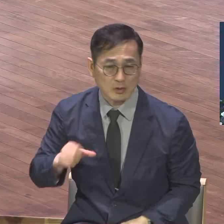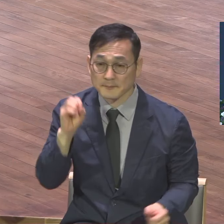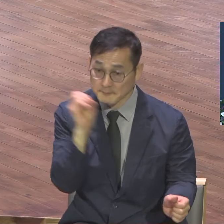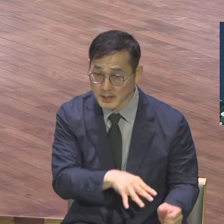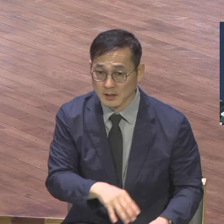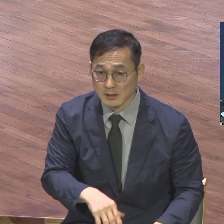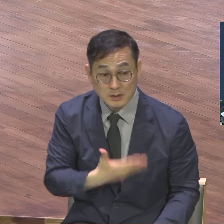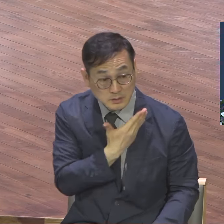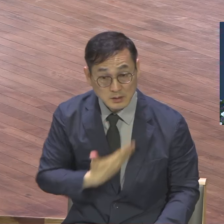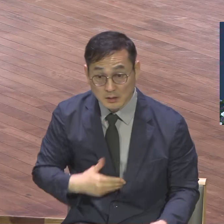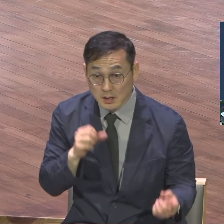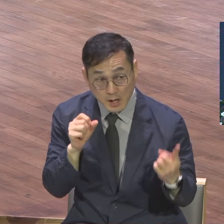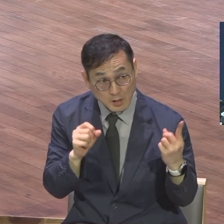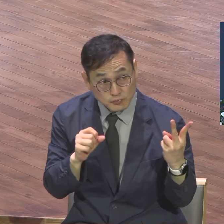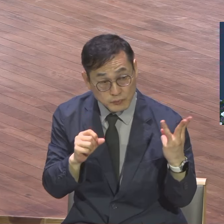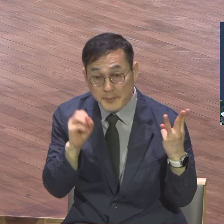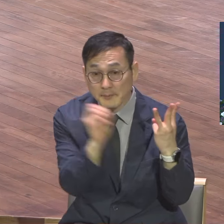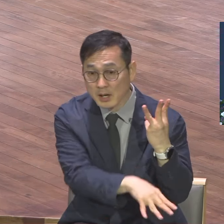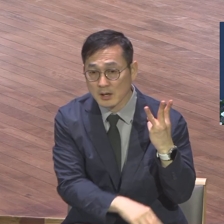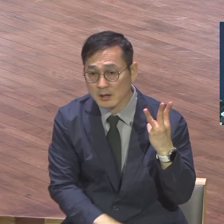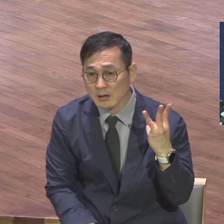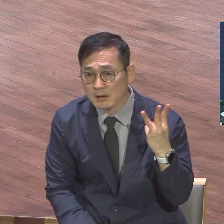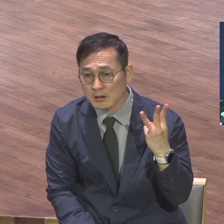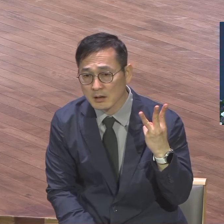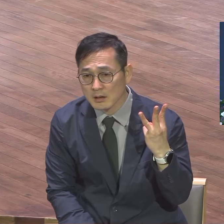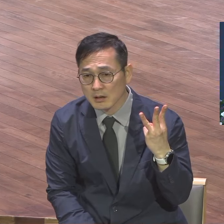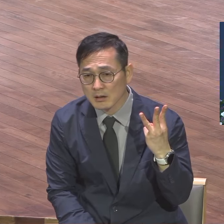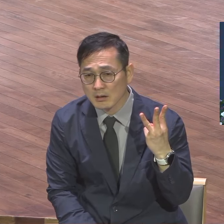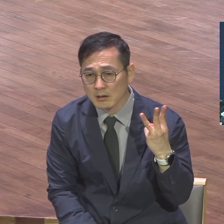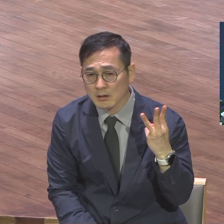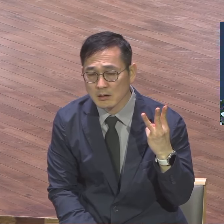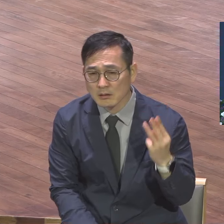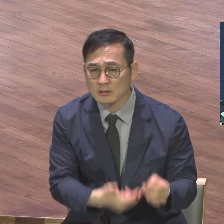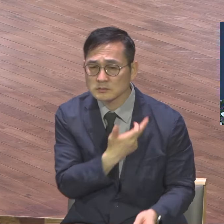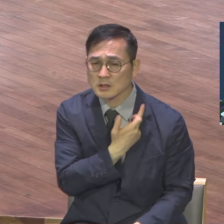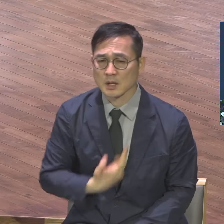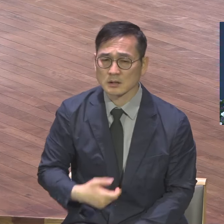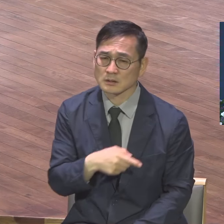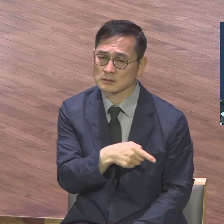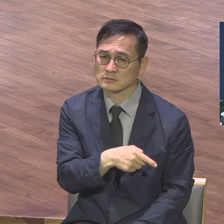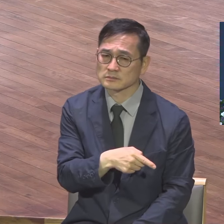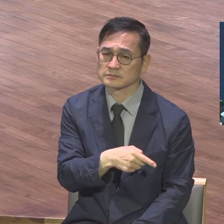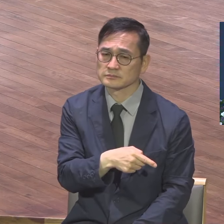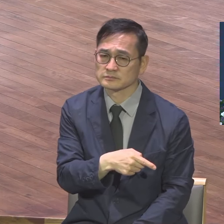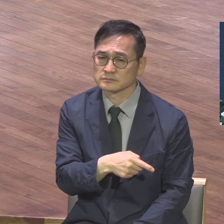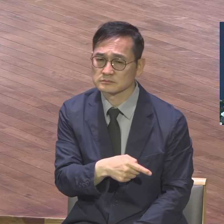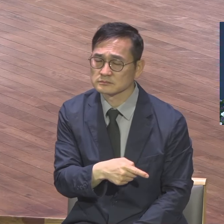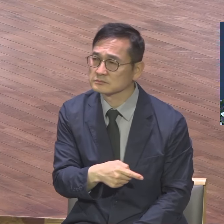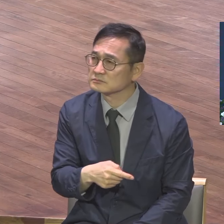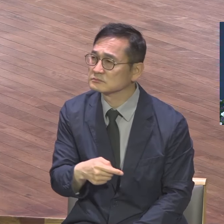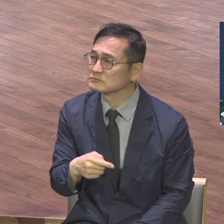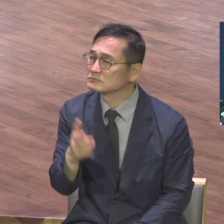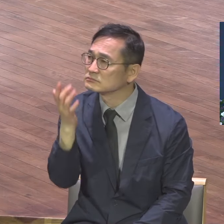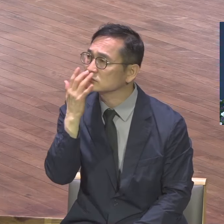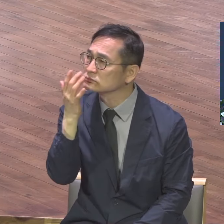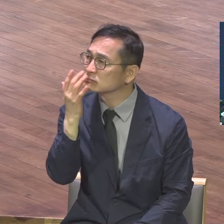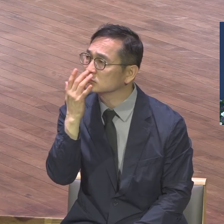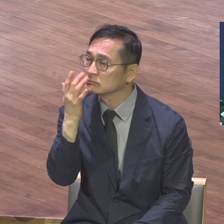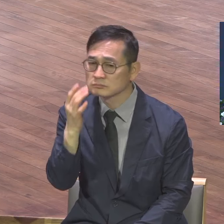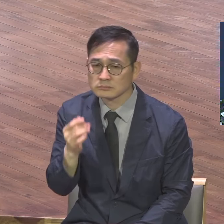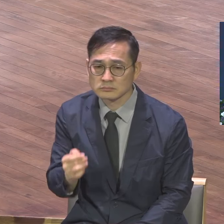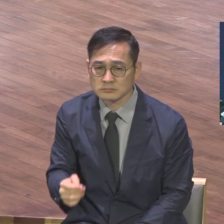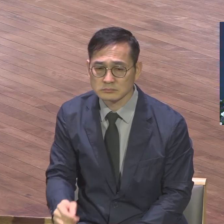말씀했어요. 제자들은 그렇게 예수님이 신중하게 말씀하시는데 아무 관심이 없었어요.